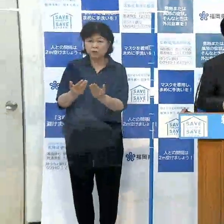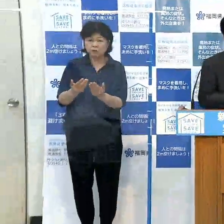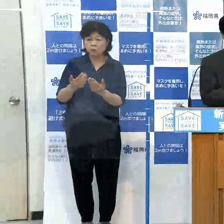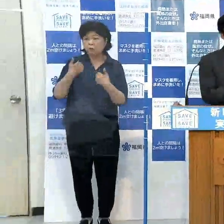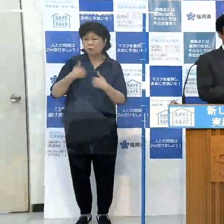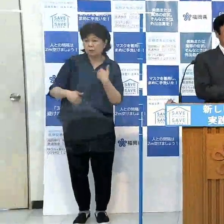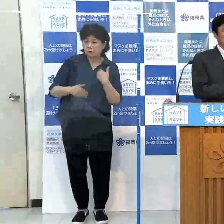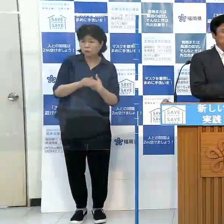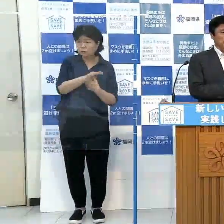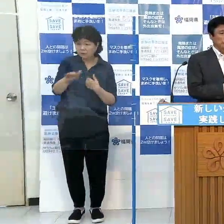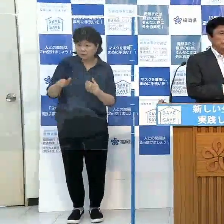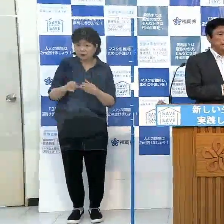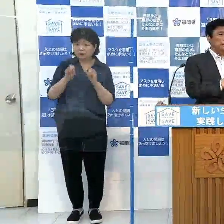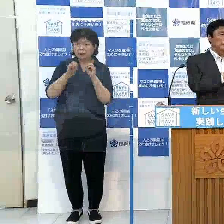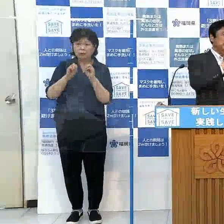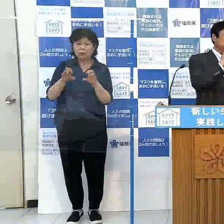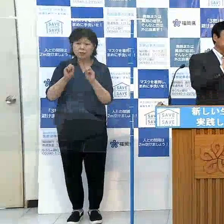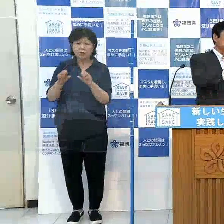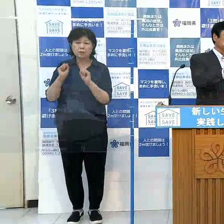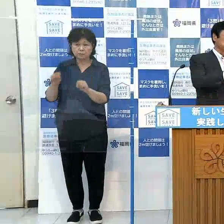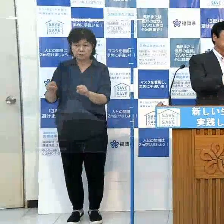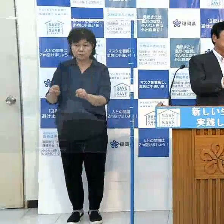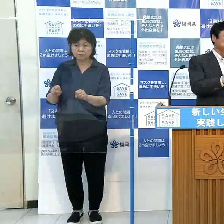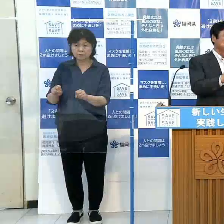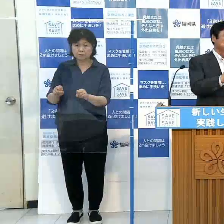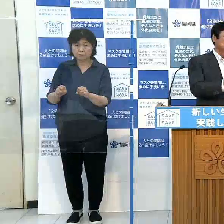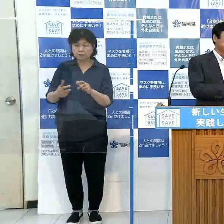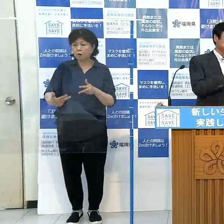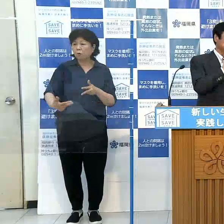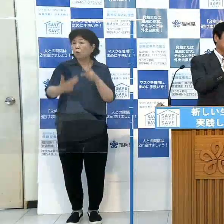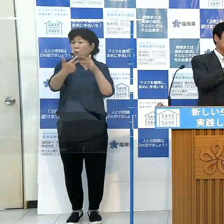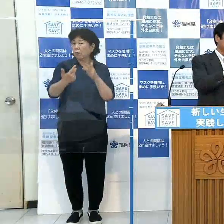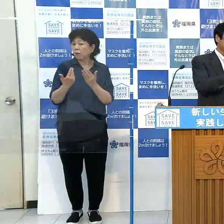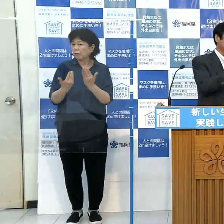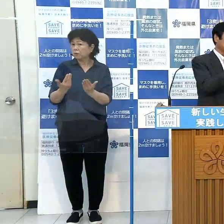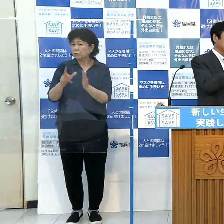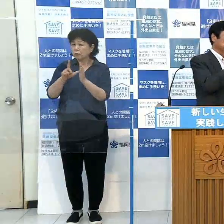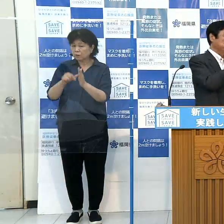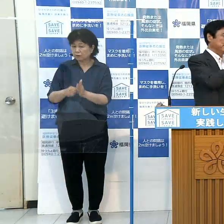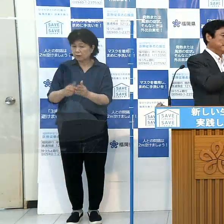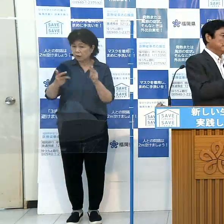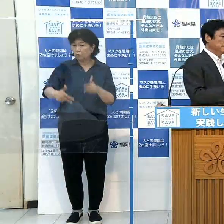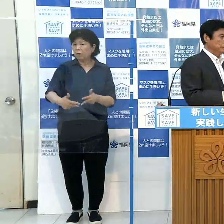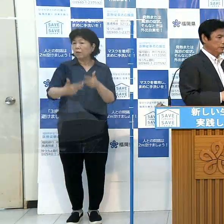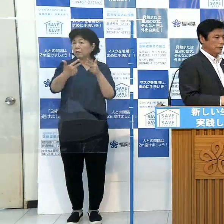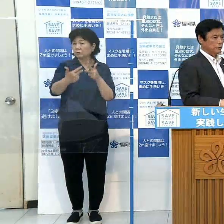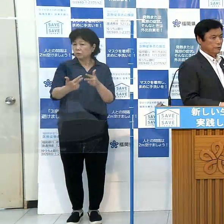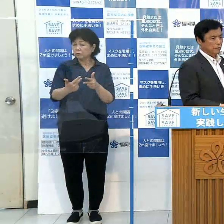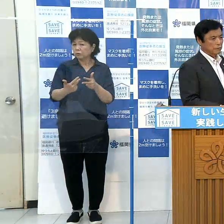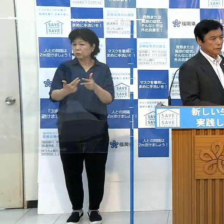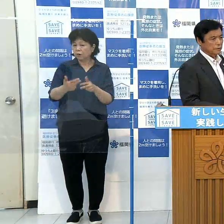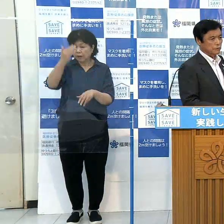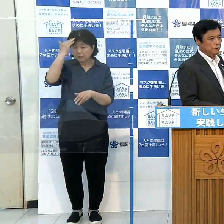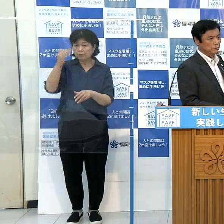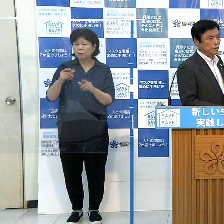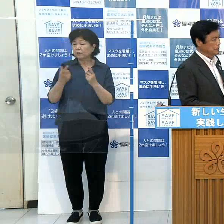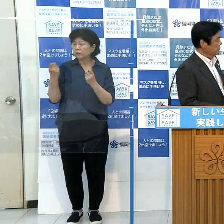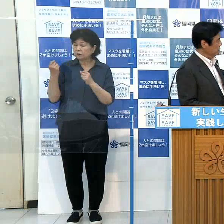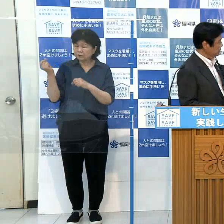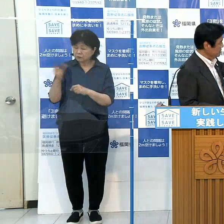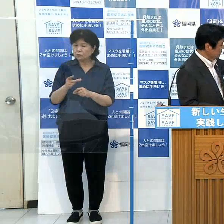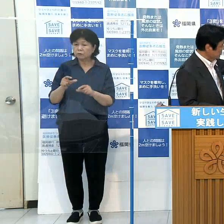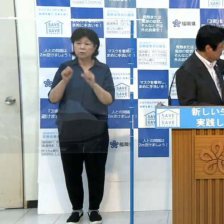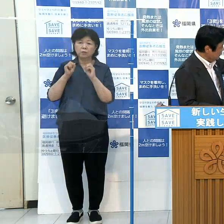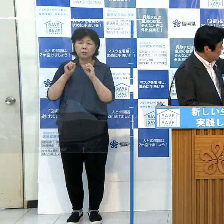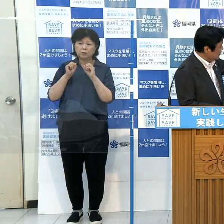等に呼びかけをしているところであります。オンライン学習とかしている場合にはですね、そのオンライン学習の頭で呼びかけをしてもらうとか、そういったお願